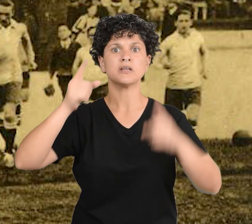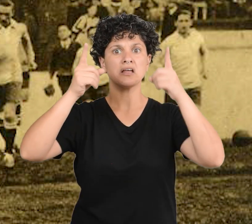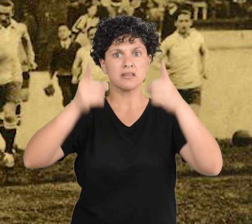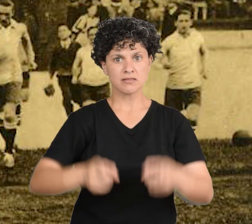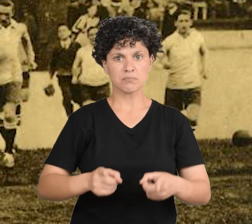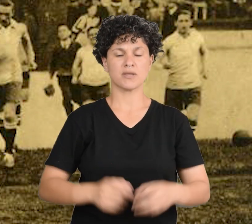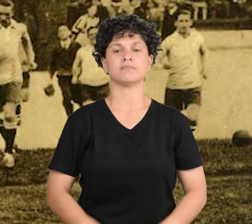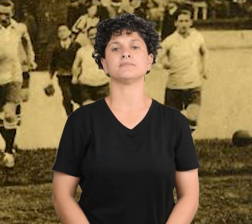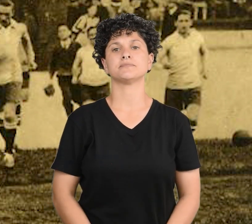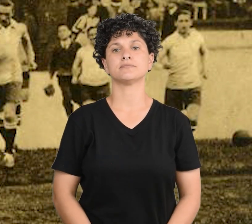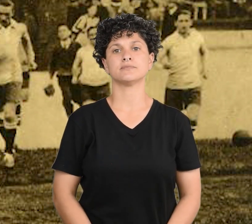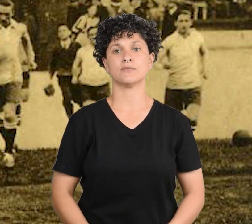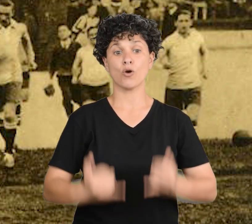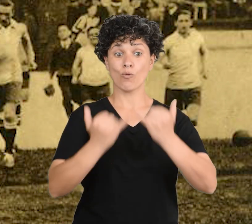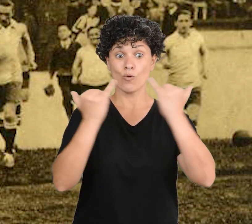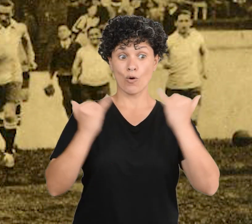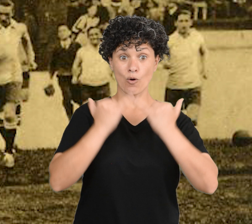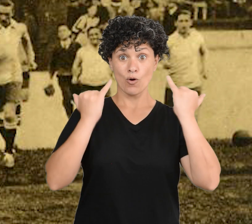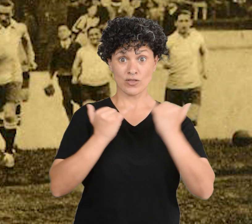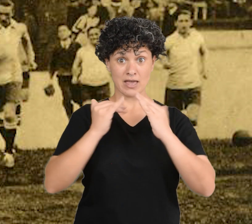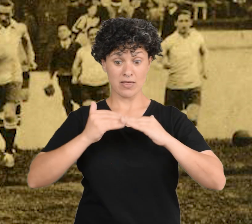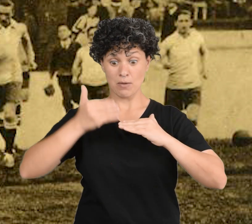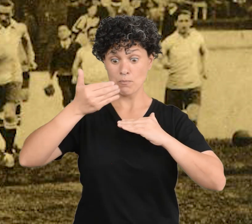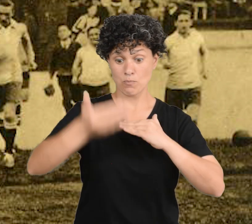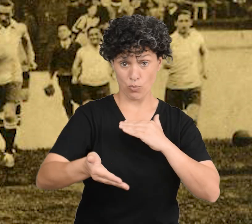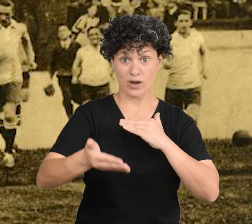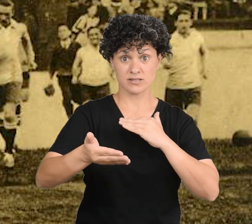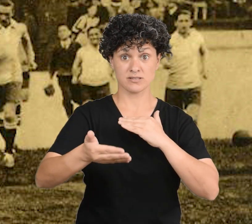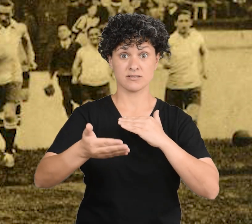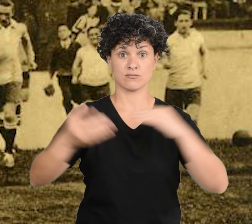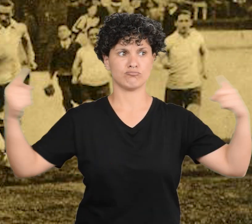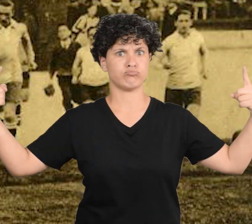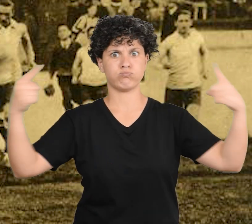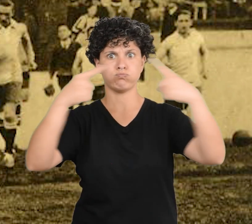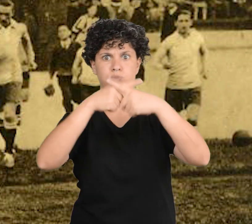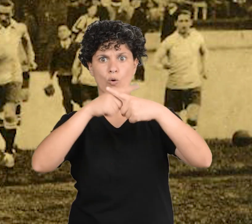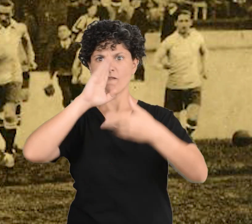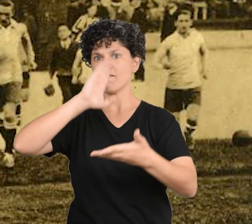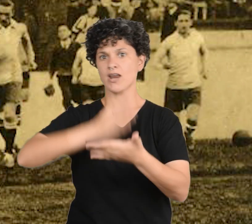Por su parte, Argentina venció a Estados Unidos, Bélgica y Egipto.